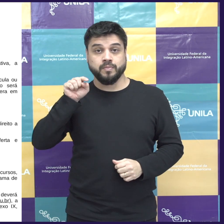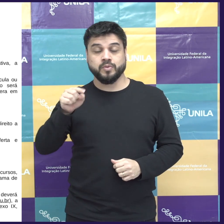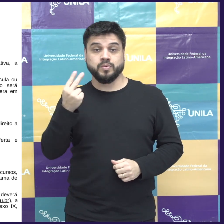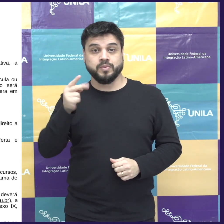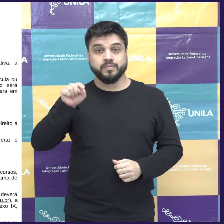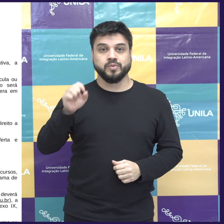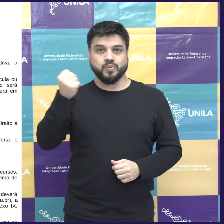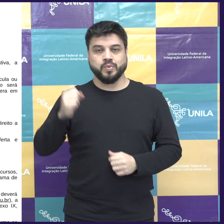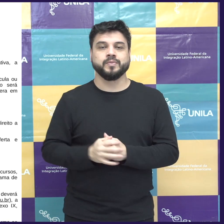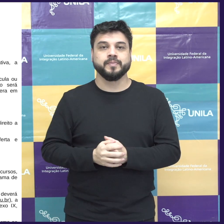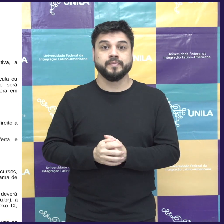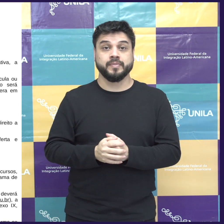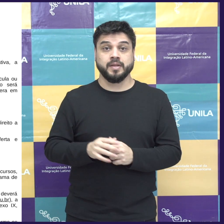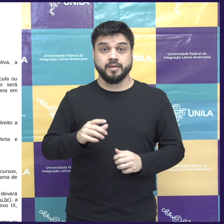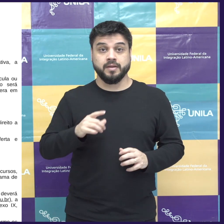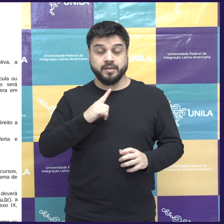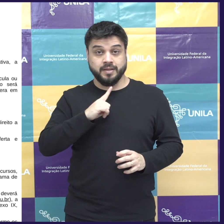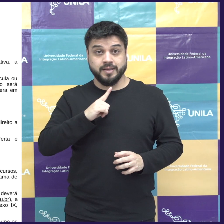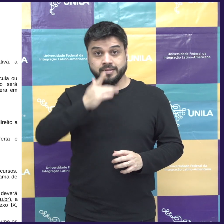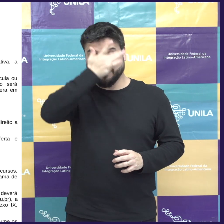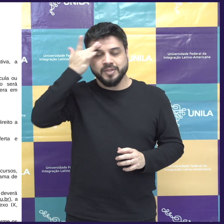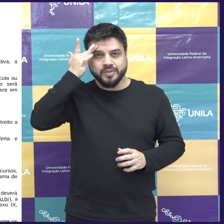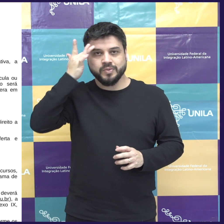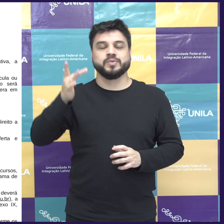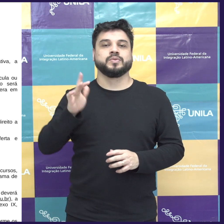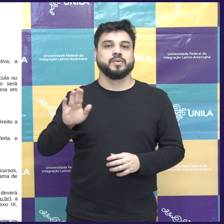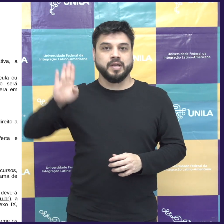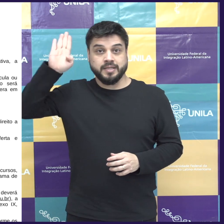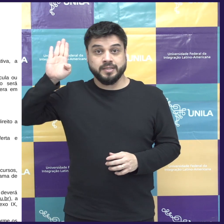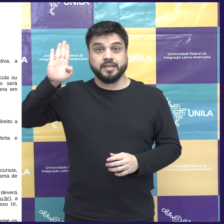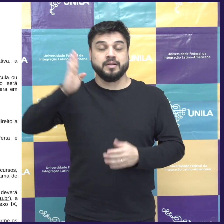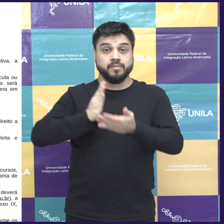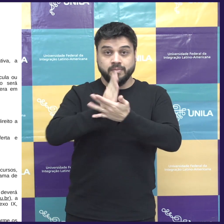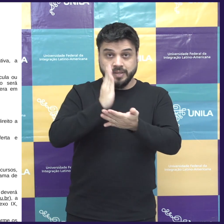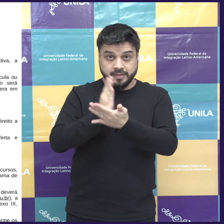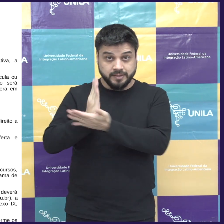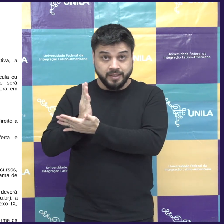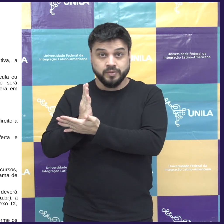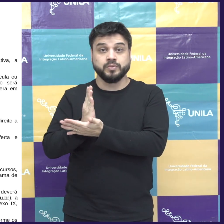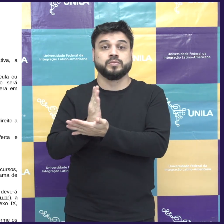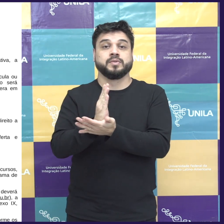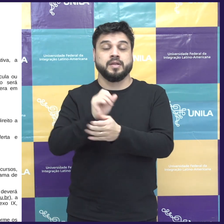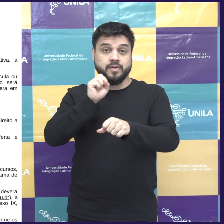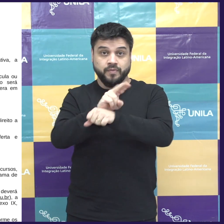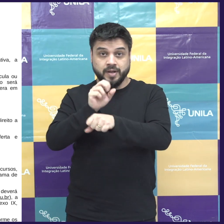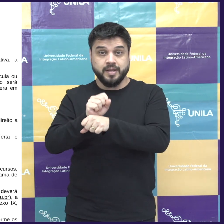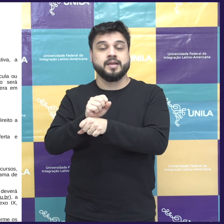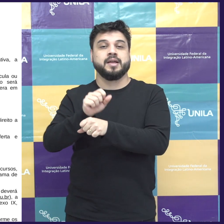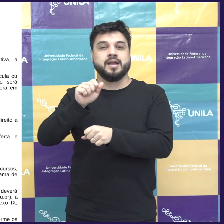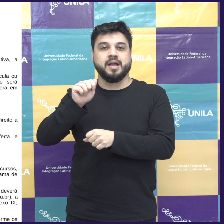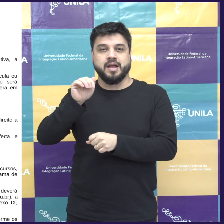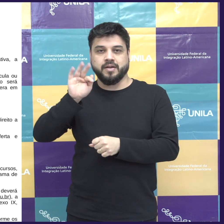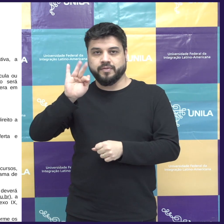8.2.8. Para os candidatos aprovados nas vagas de ação afirmativa,